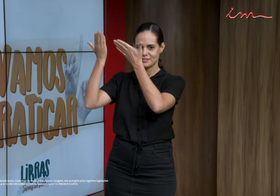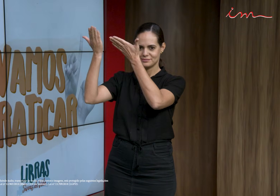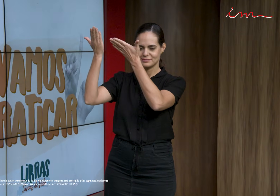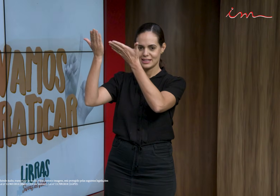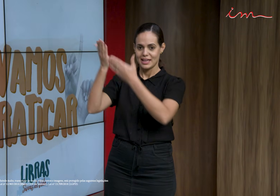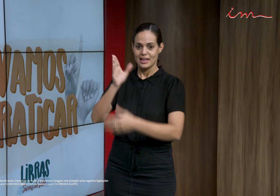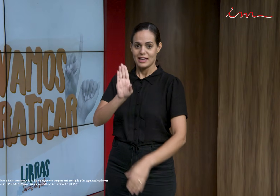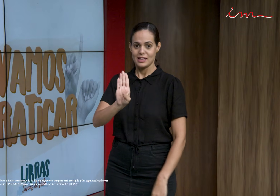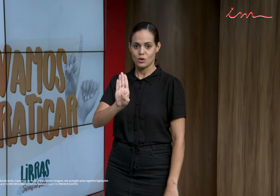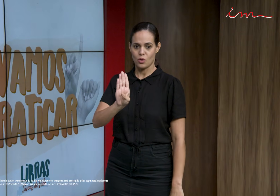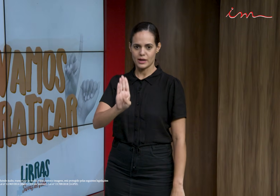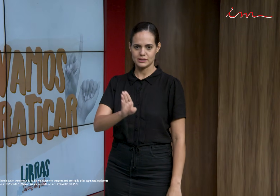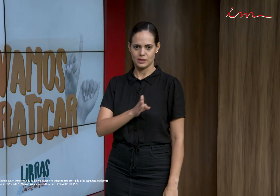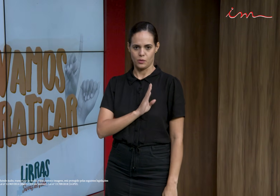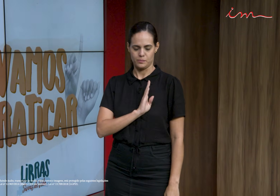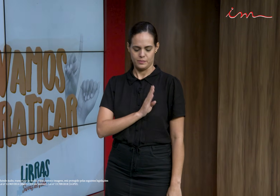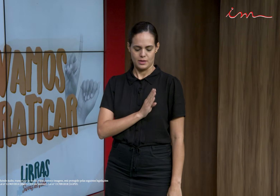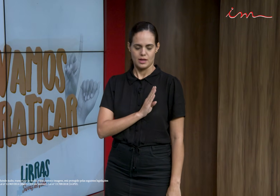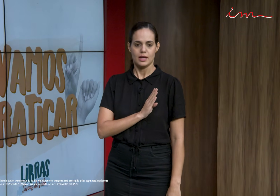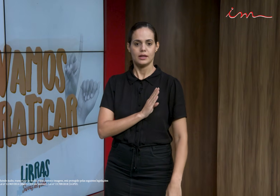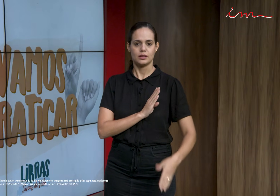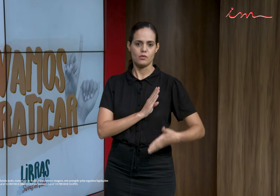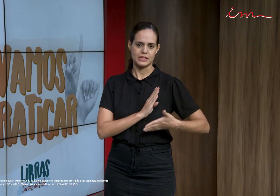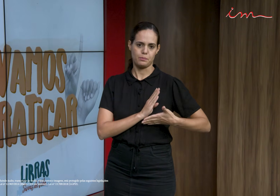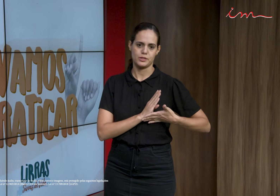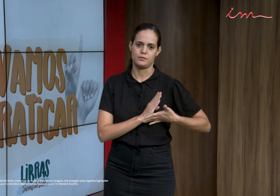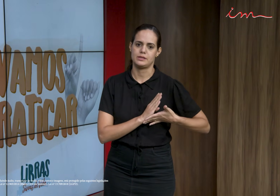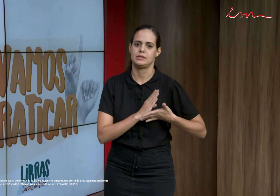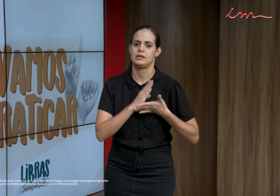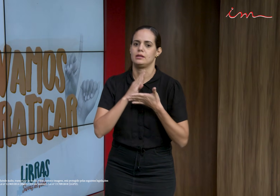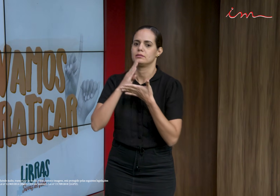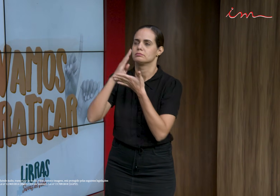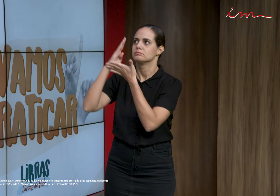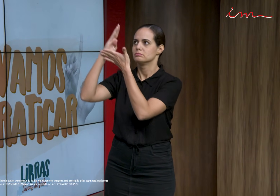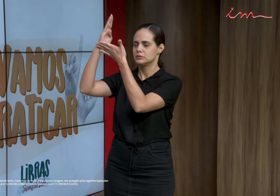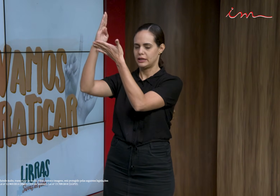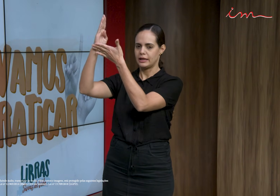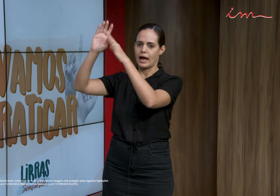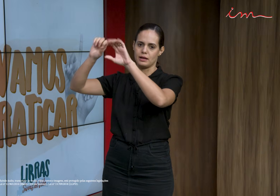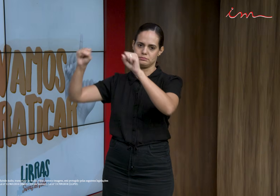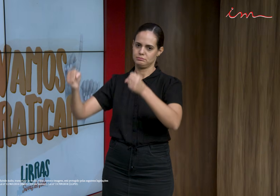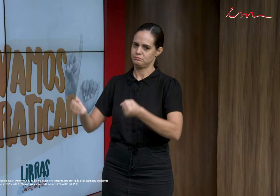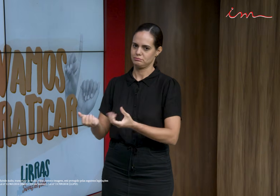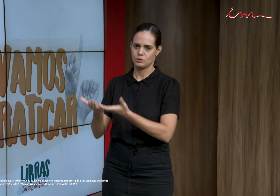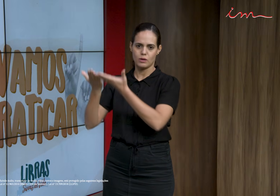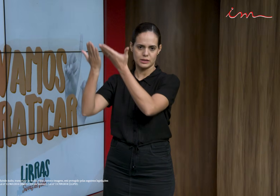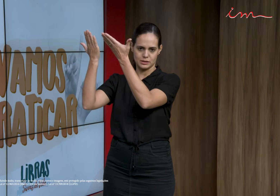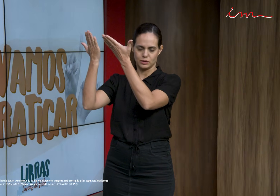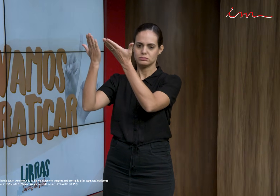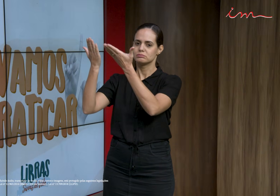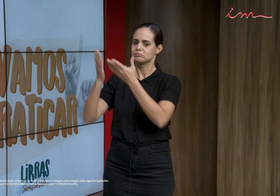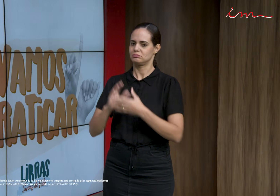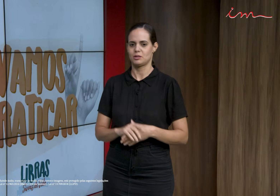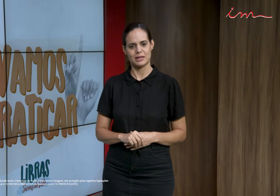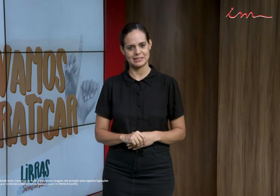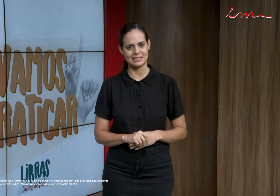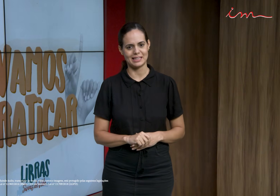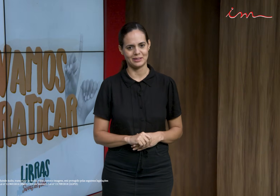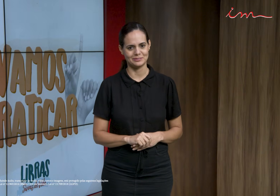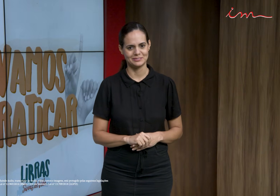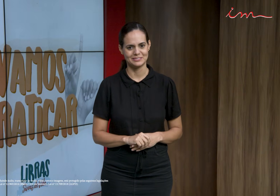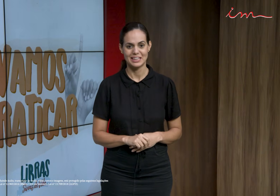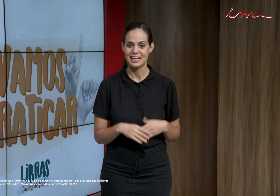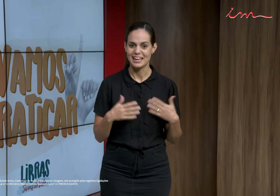entregar e coração. Então, você pode fazer entregar coração, também